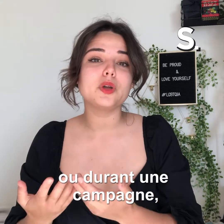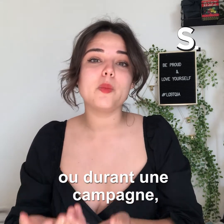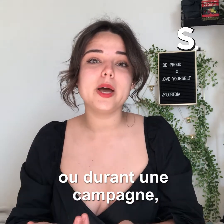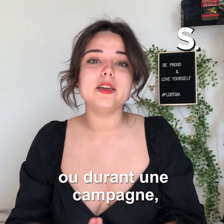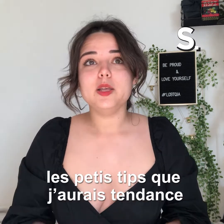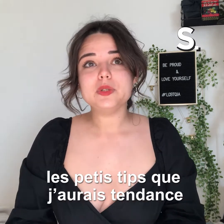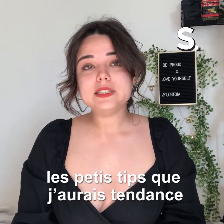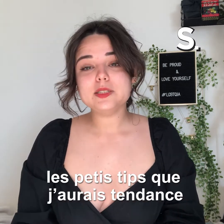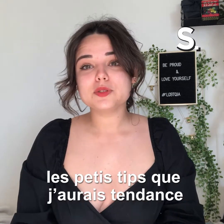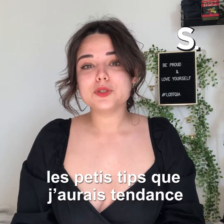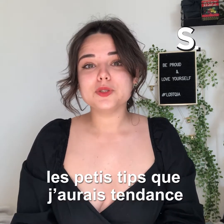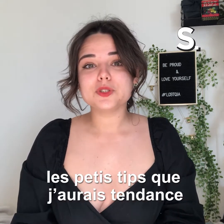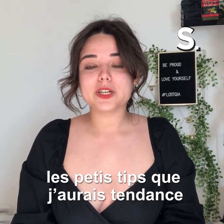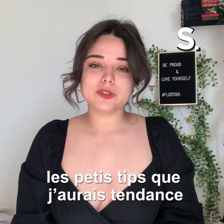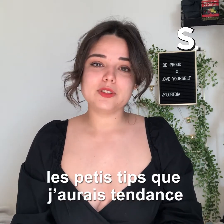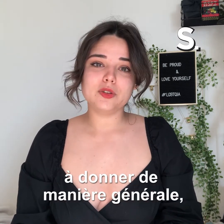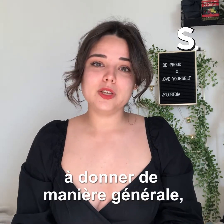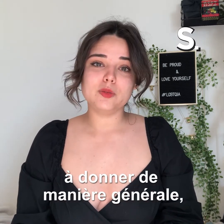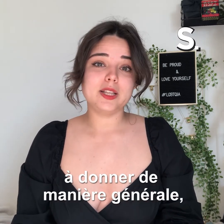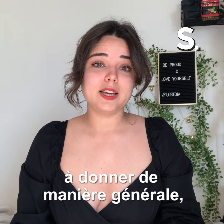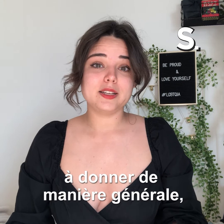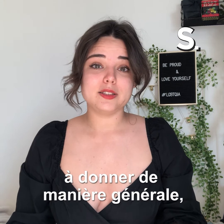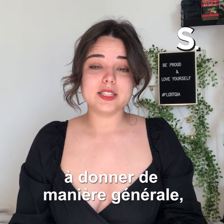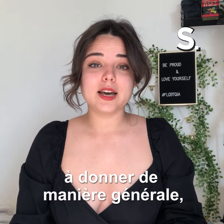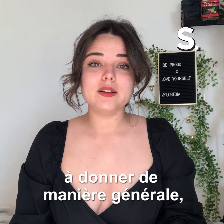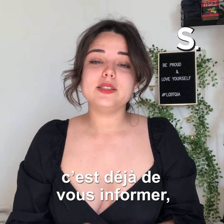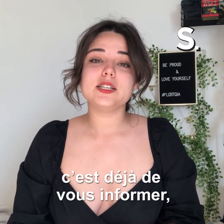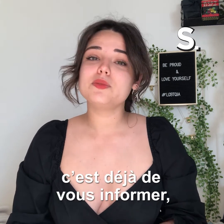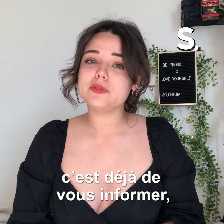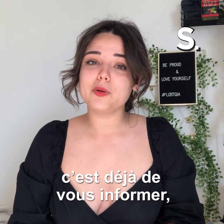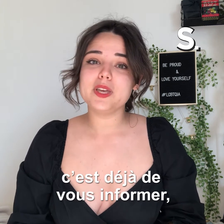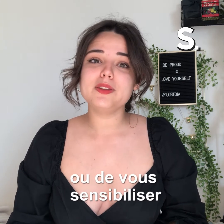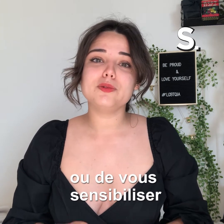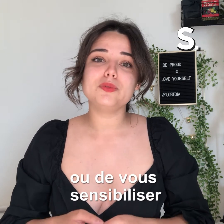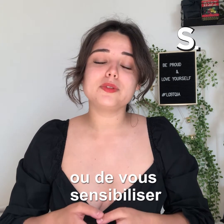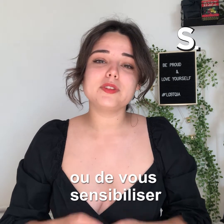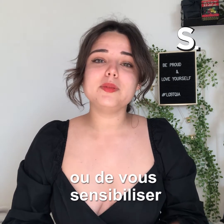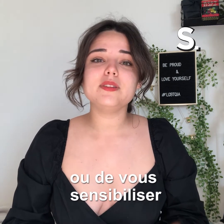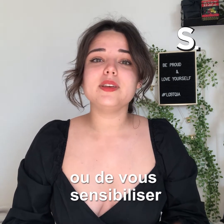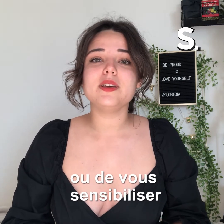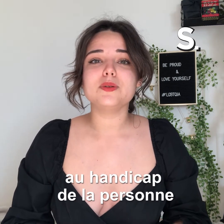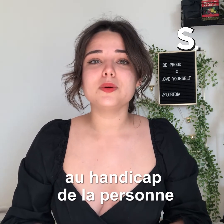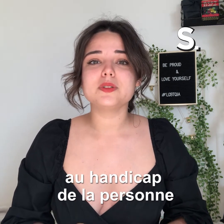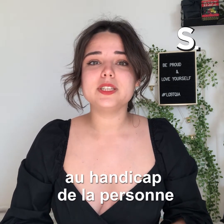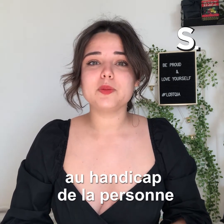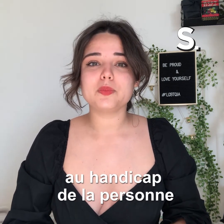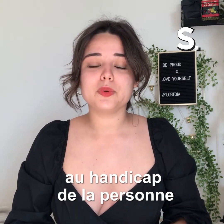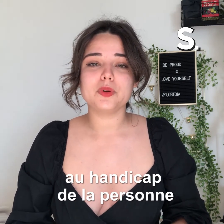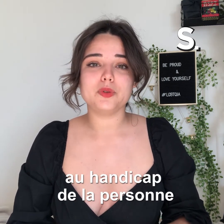une campagne, les petits tips que j'aurais tendance à donner de manière générale, c'est déjà de vous informer, de vous sensibiliser au handicap de